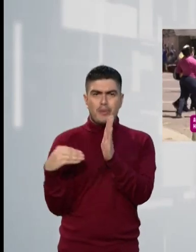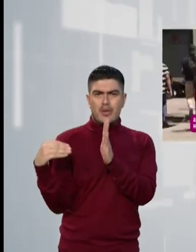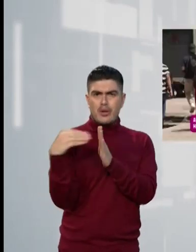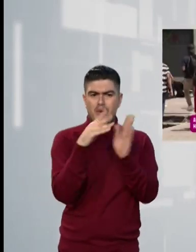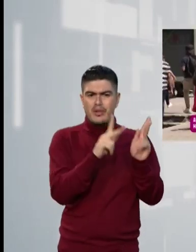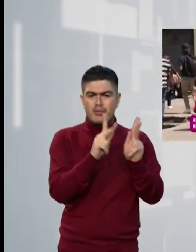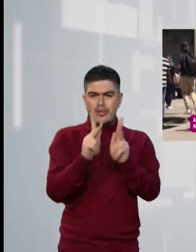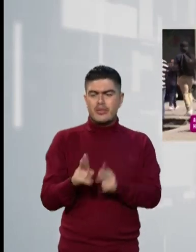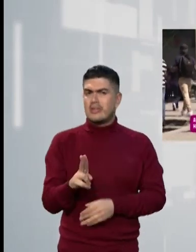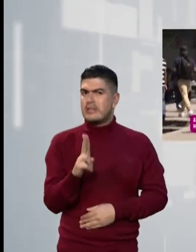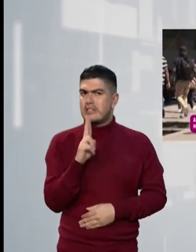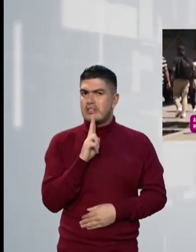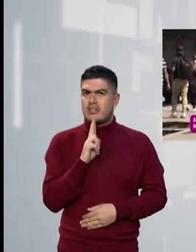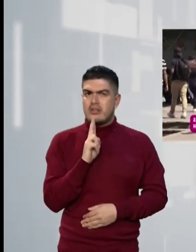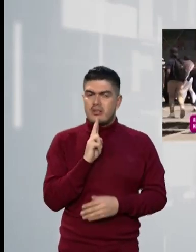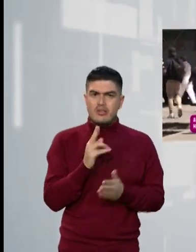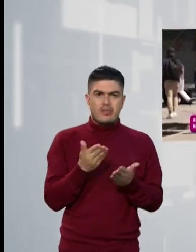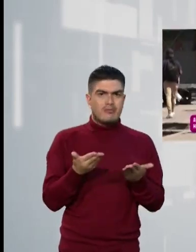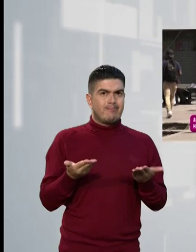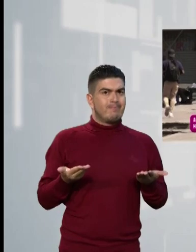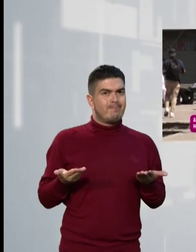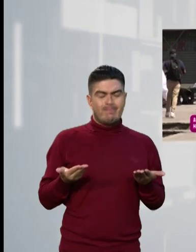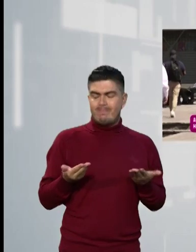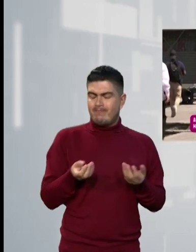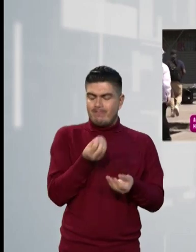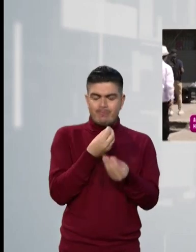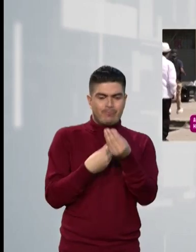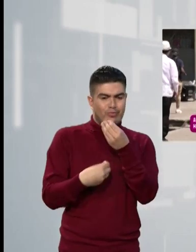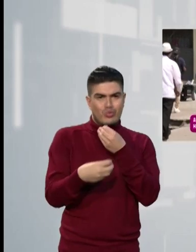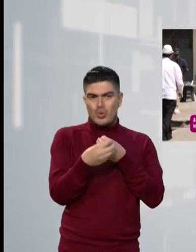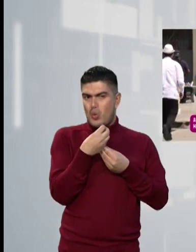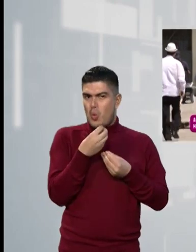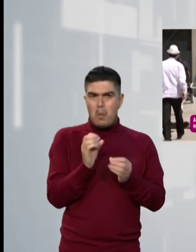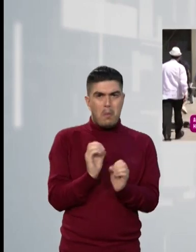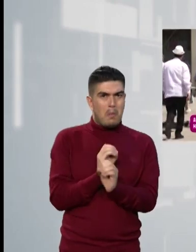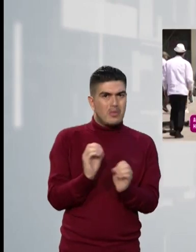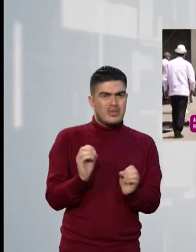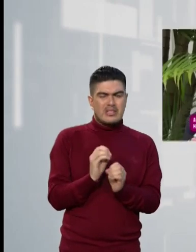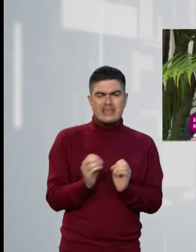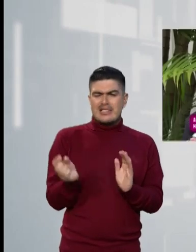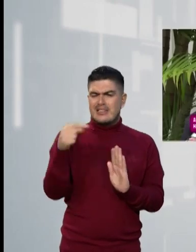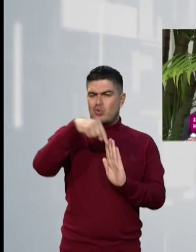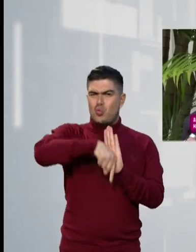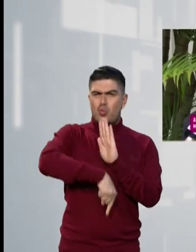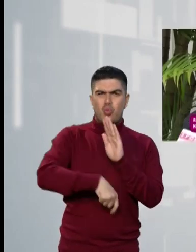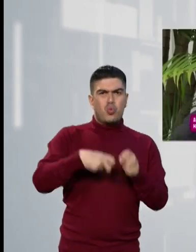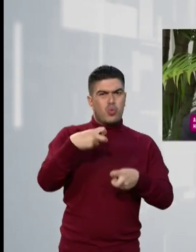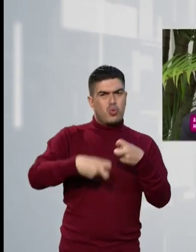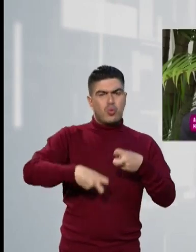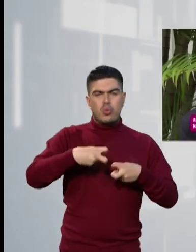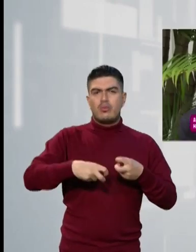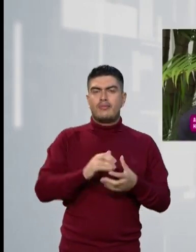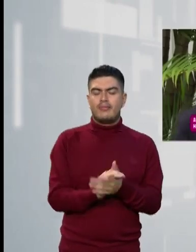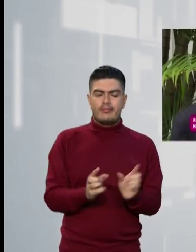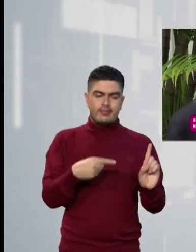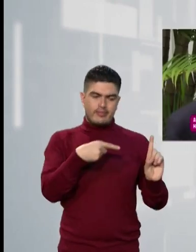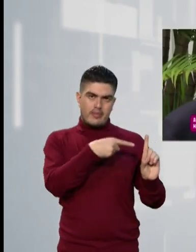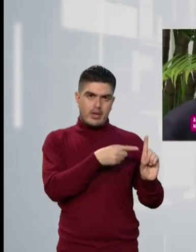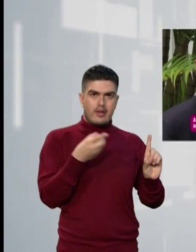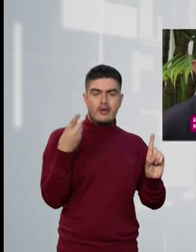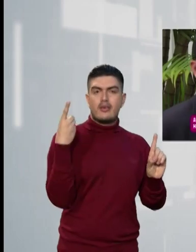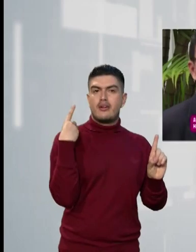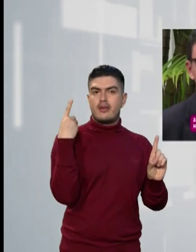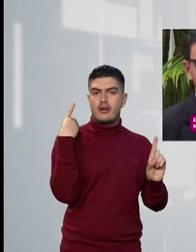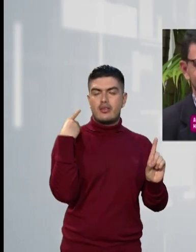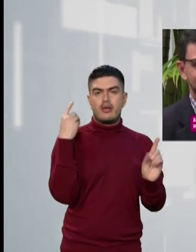en Honduras se encuentra en fase tres de inseguridad alimentaria indicando una crisis aguda José Ramón Ávila director ejecutivo de la